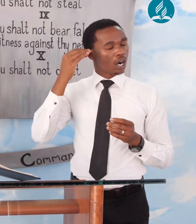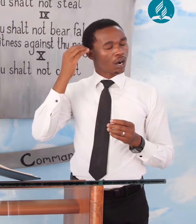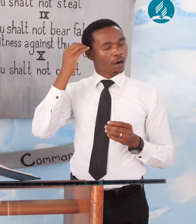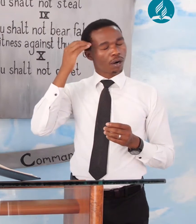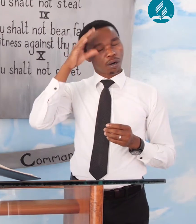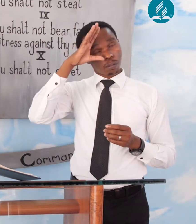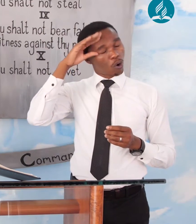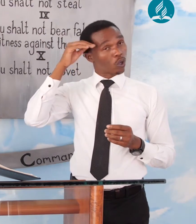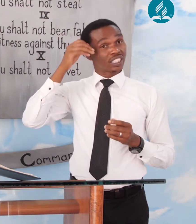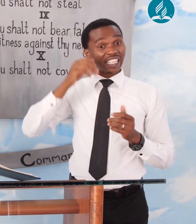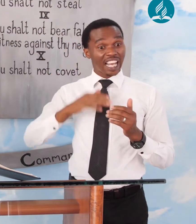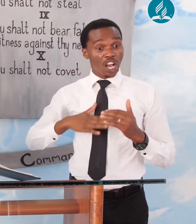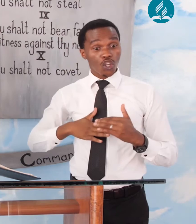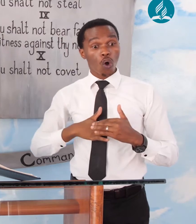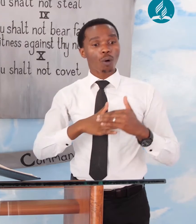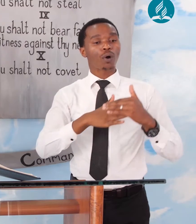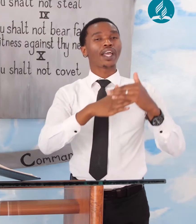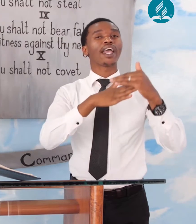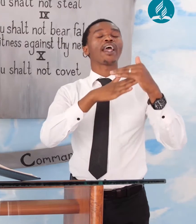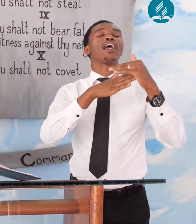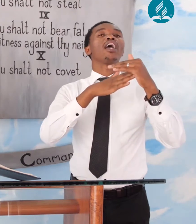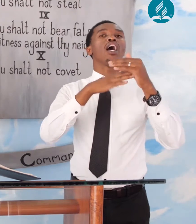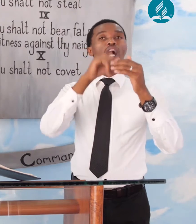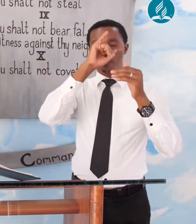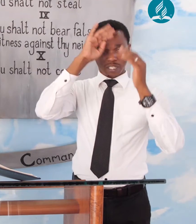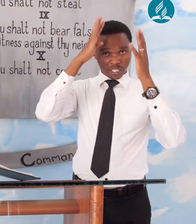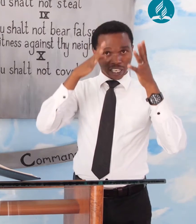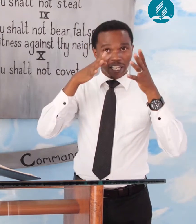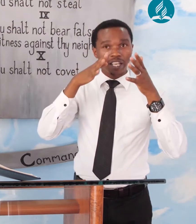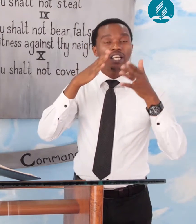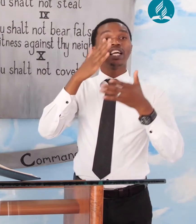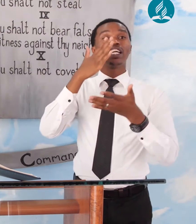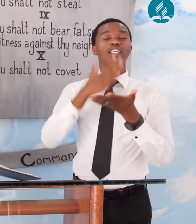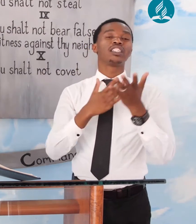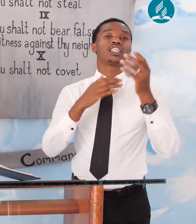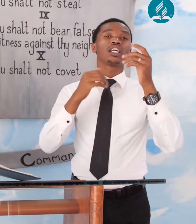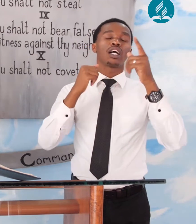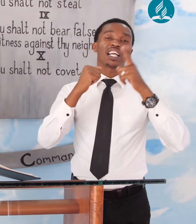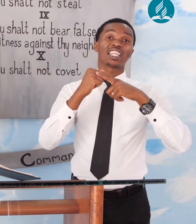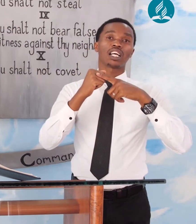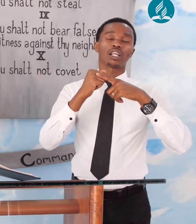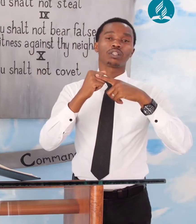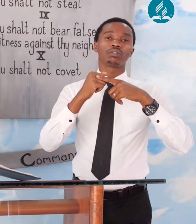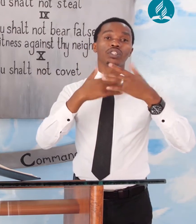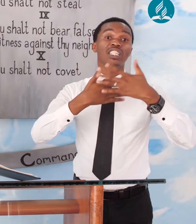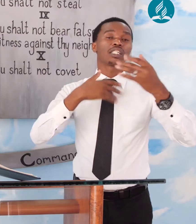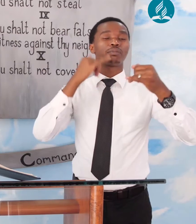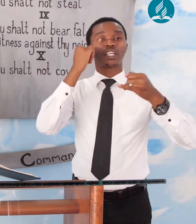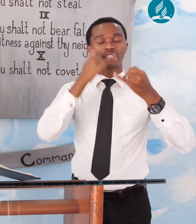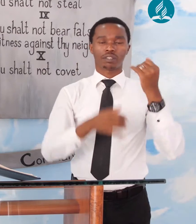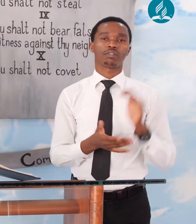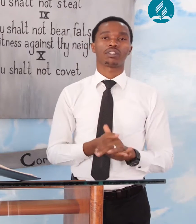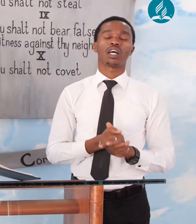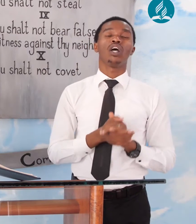gatandatu ntikijya kubanziriza igiheruka uko Mose yayoboye Abisirayeli ubwoko bwa Isirayeli